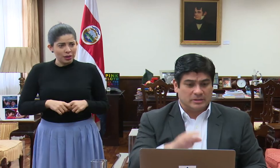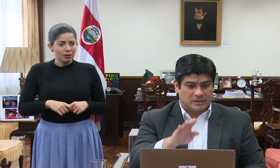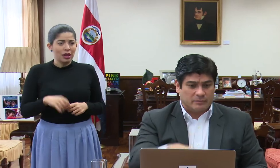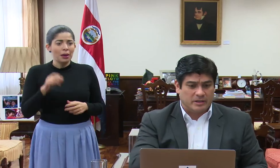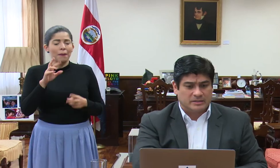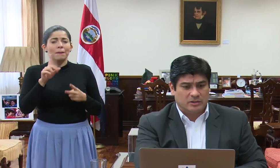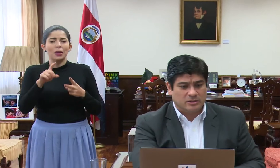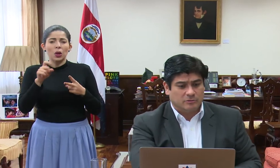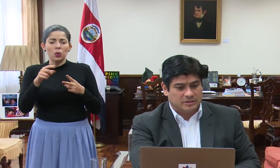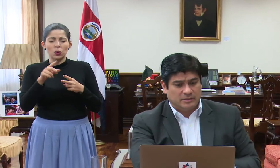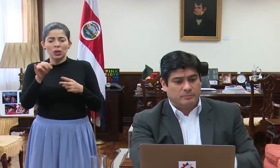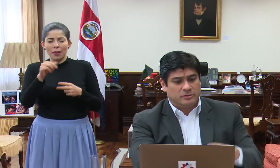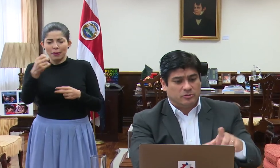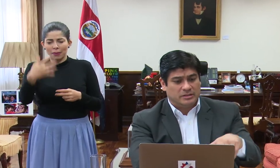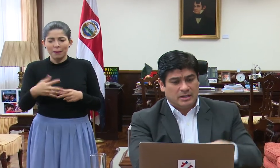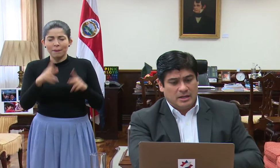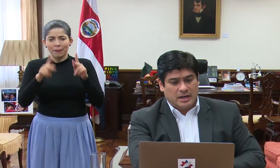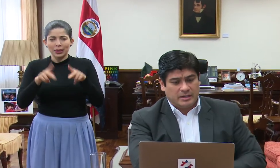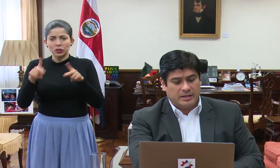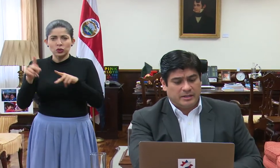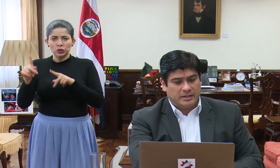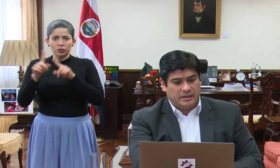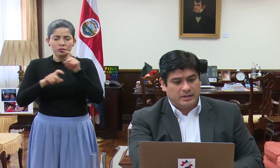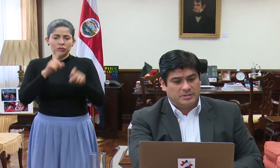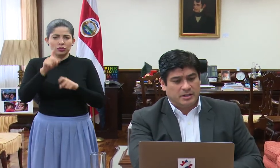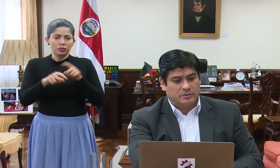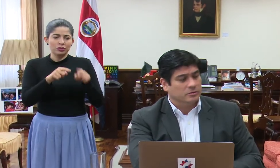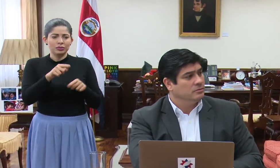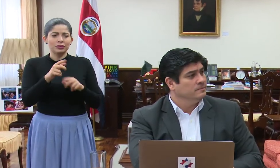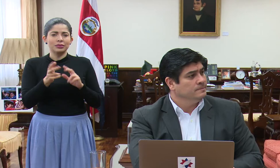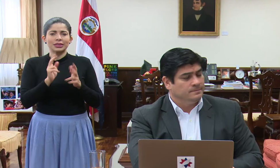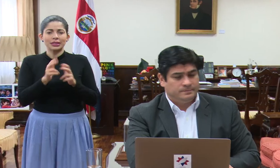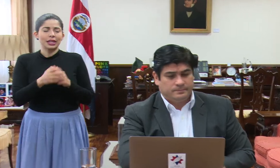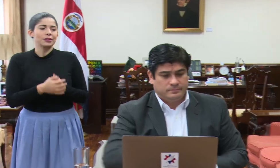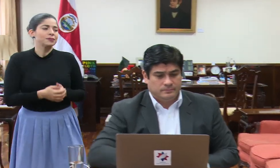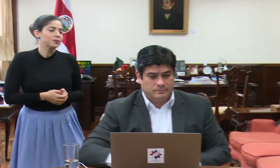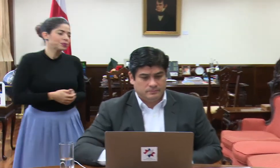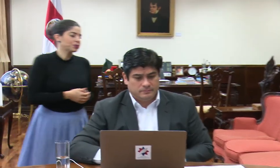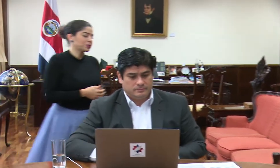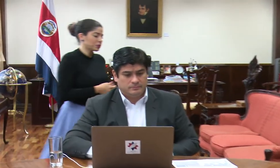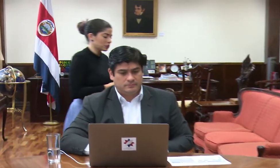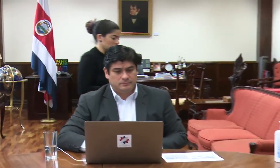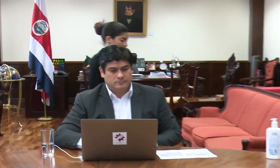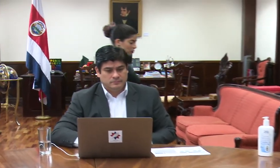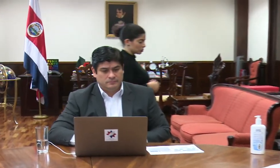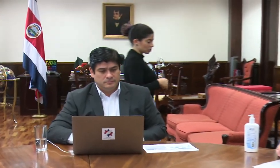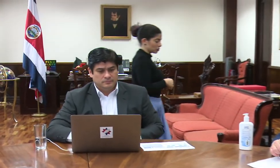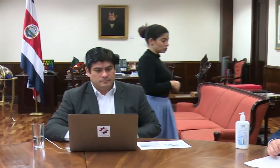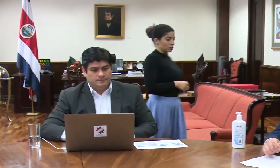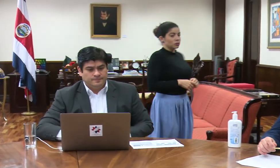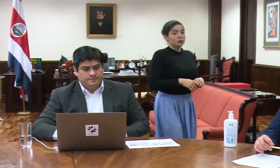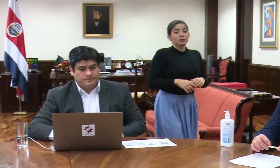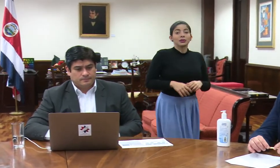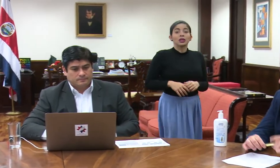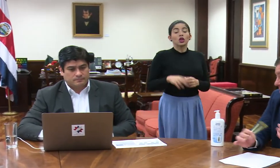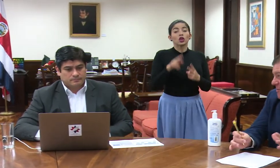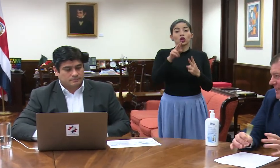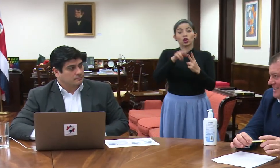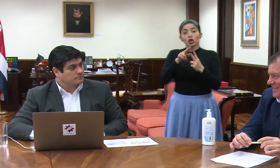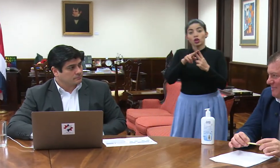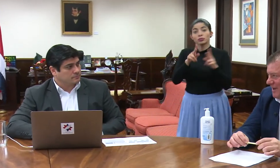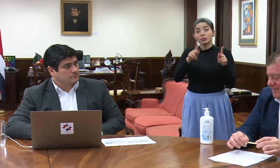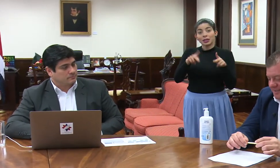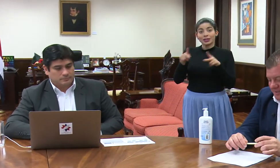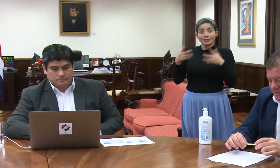Creo que son preguntas que también ha estado haciendo bastante personas aquí en el chat. Bueno, las dos personas que en este momento tenemos